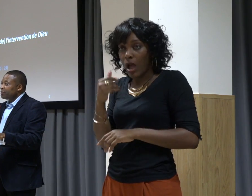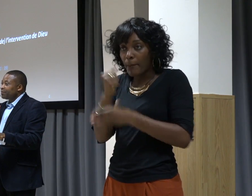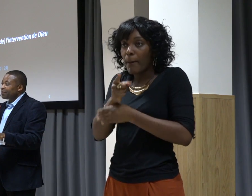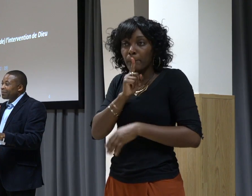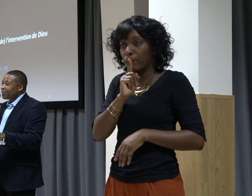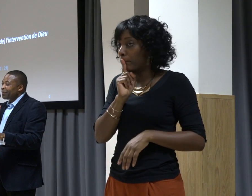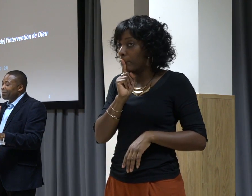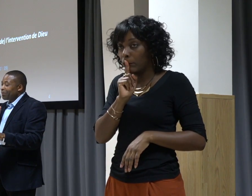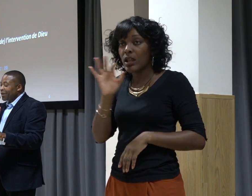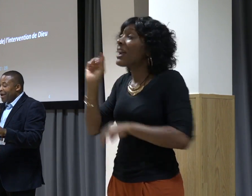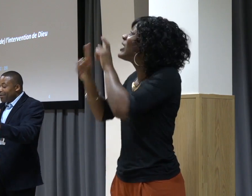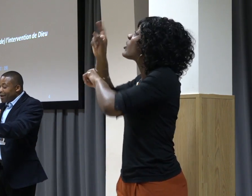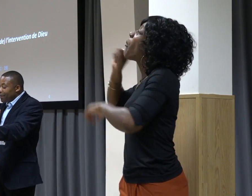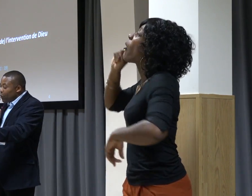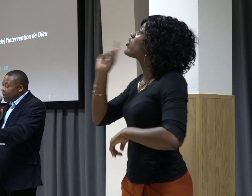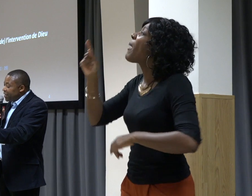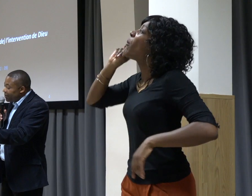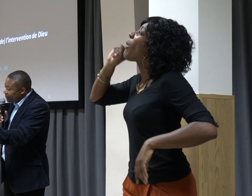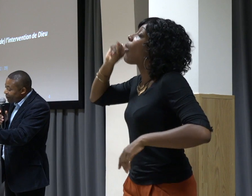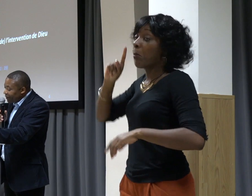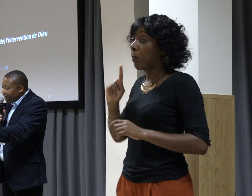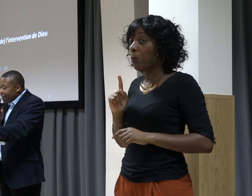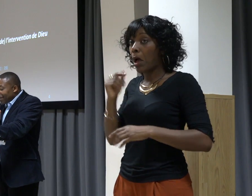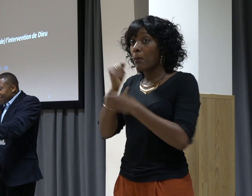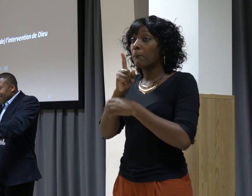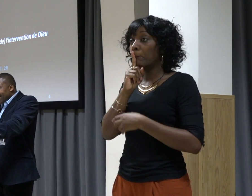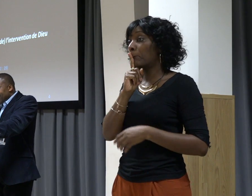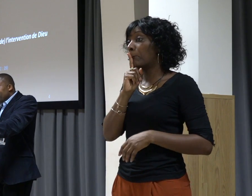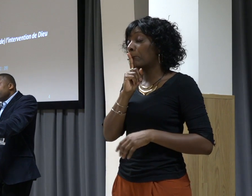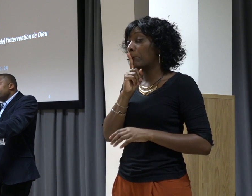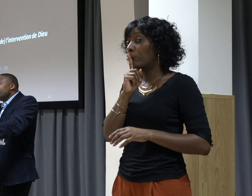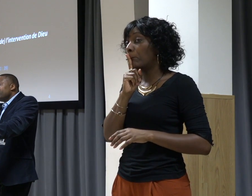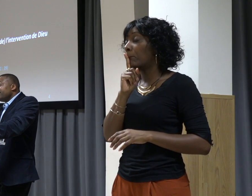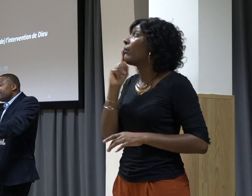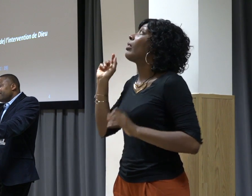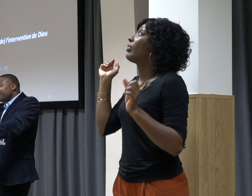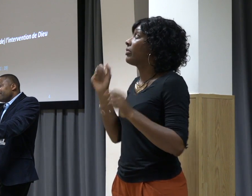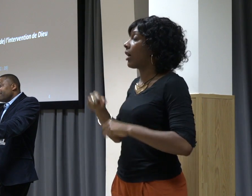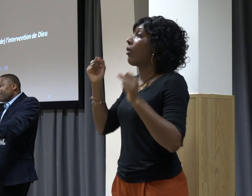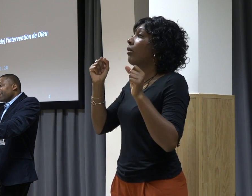questions. Abraham a obéi. Et il est parti.